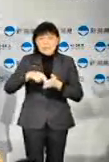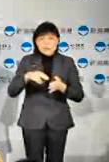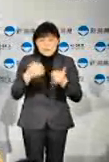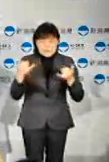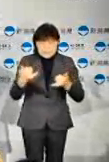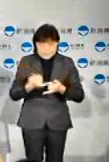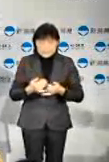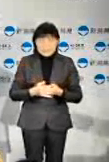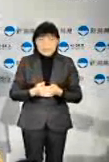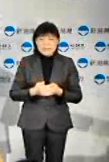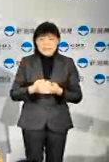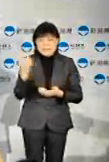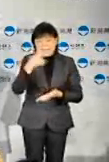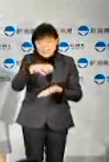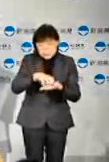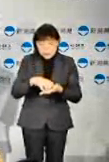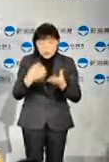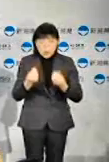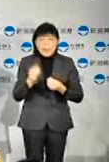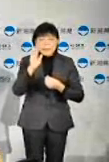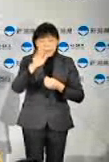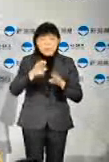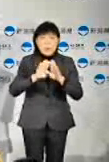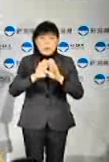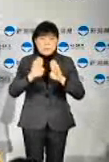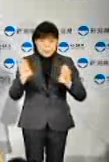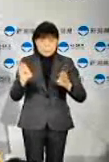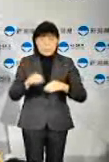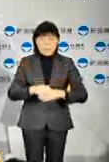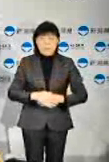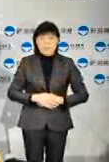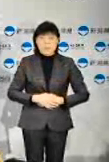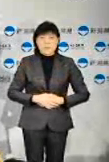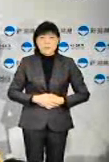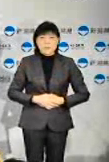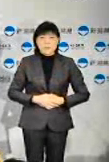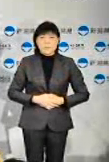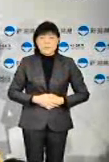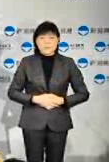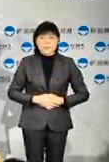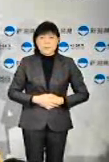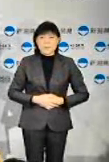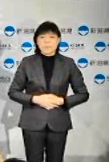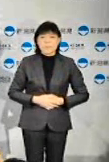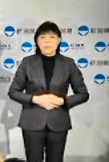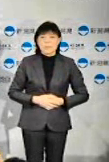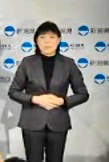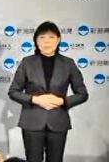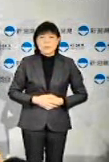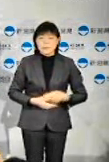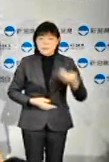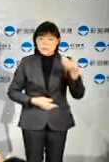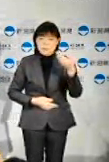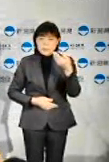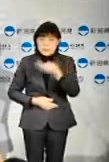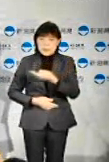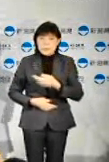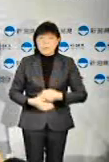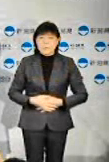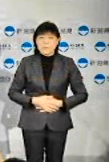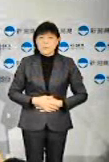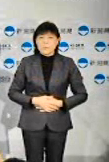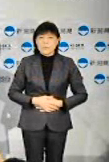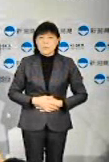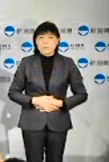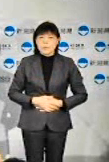はこの検証が終えた後から始めますと言ってきたんで、それはもう始まっています。 あ、すいません、